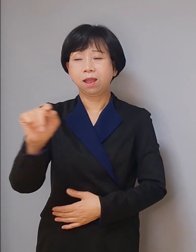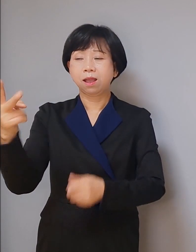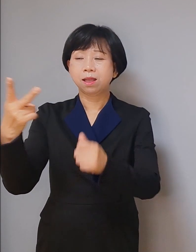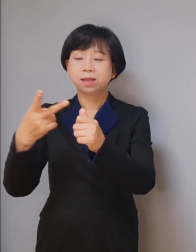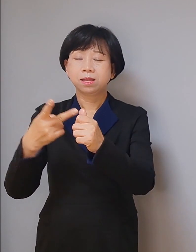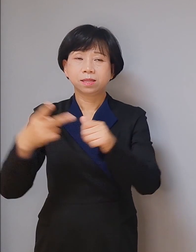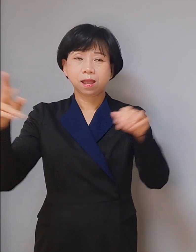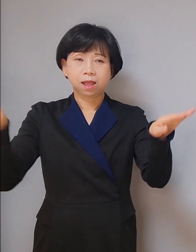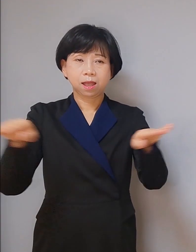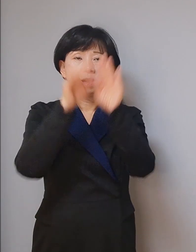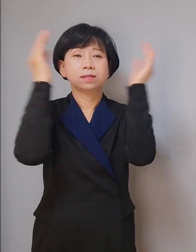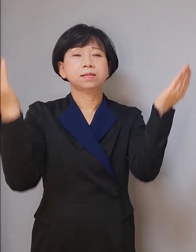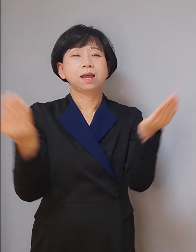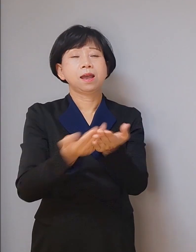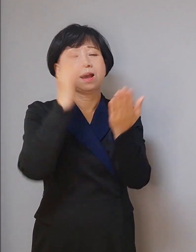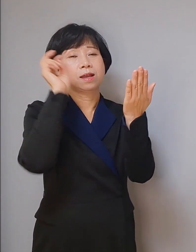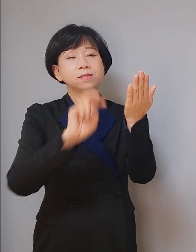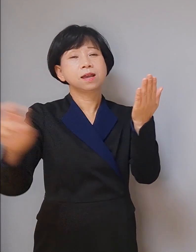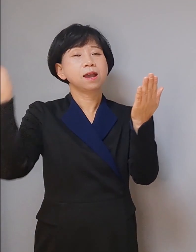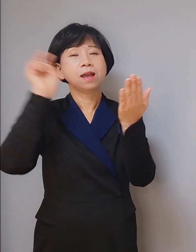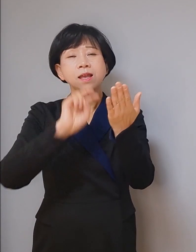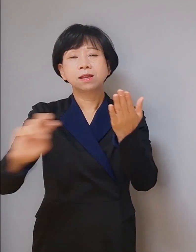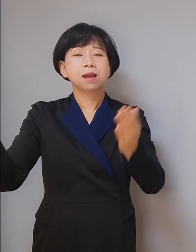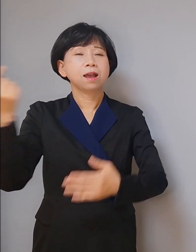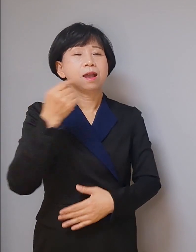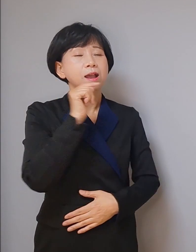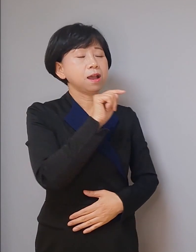찬양하여라. 다